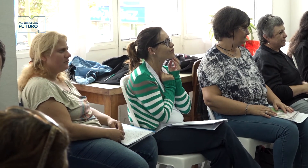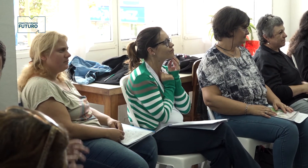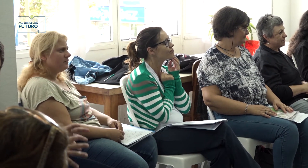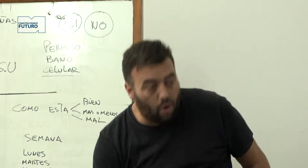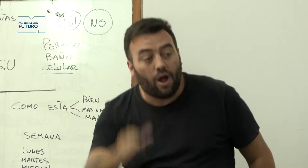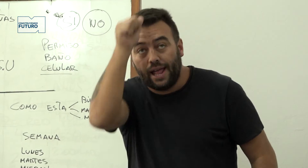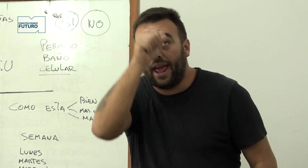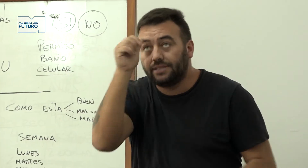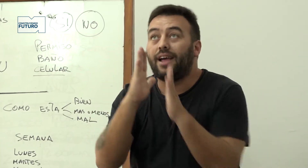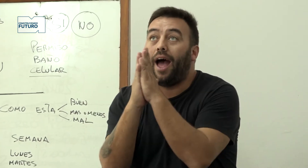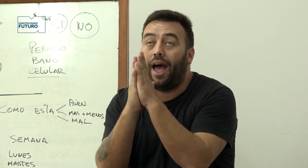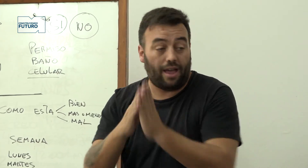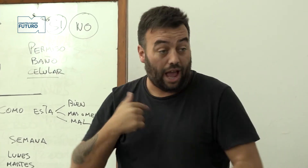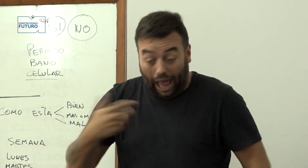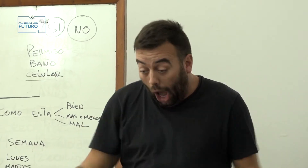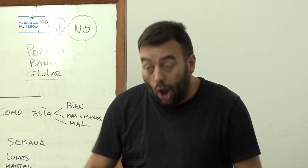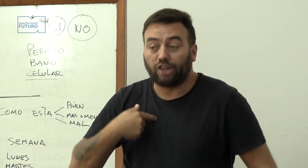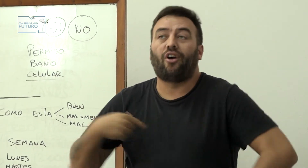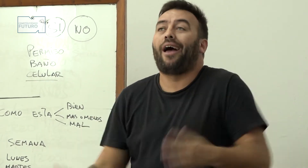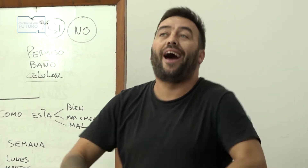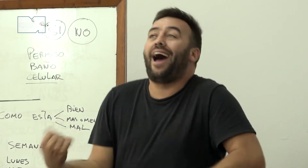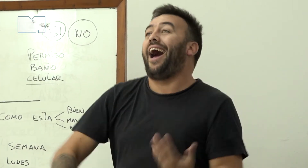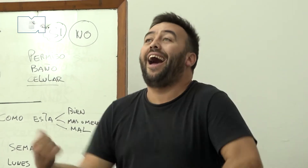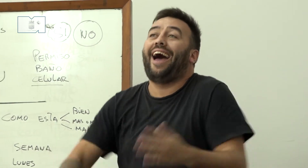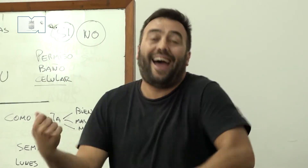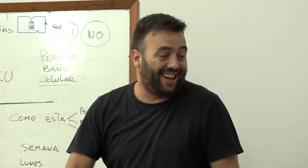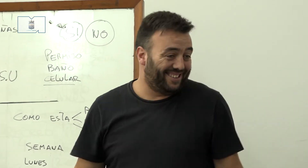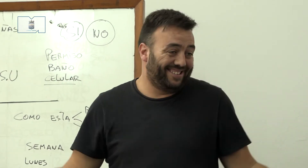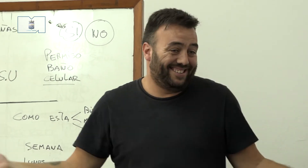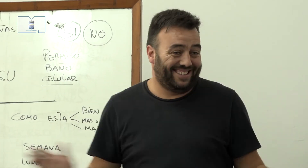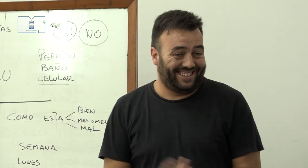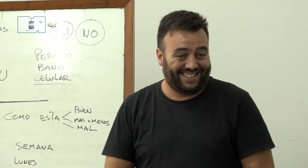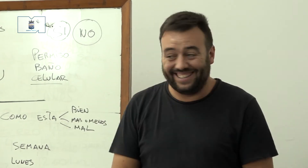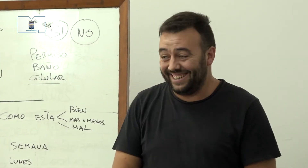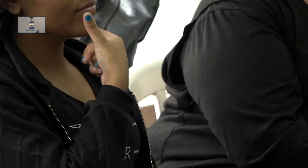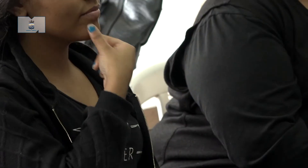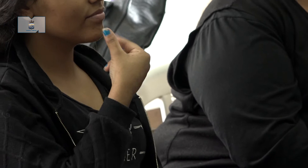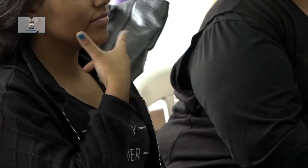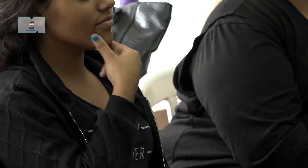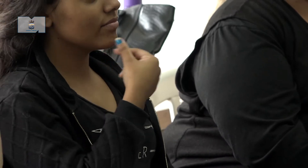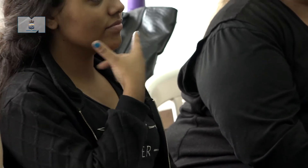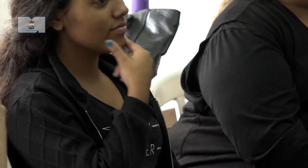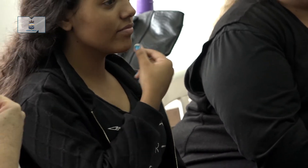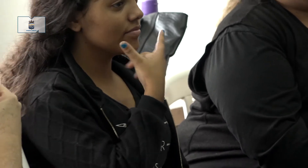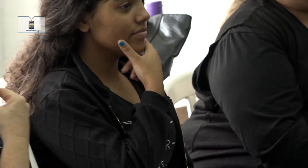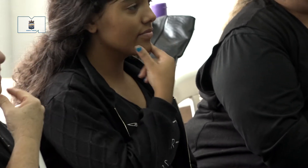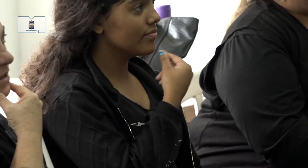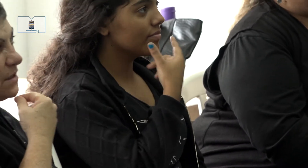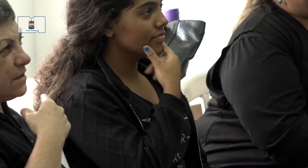primeros 7 intérpretes de lengua de señas en todo el departamento, en la historia del departamento de Maldonado. Por eso nos sentimos